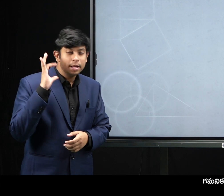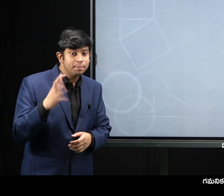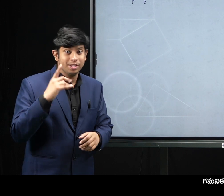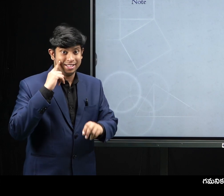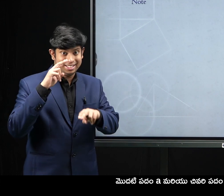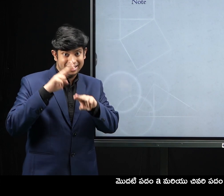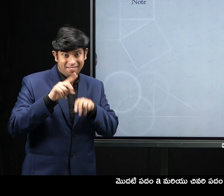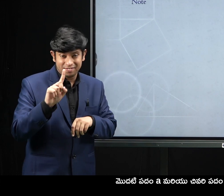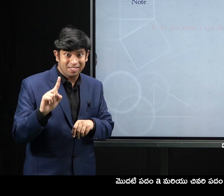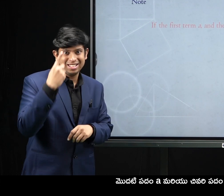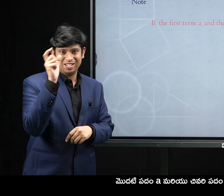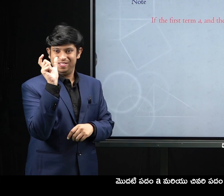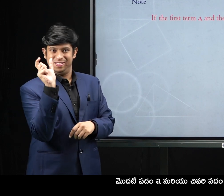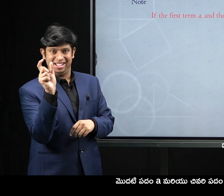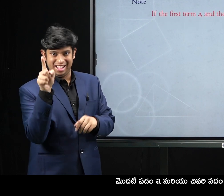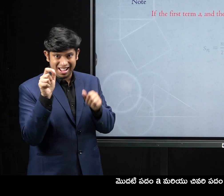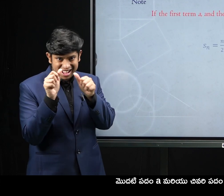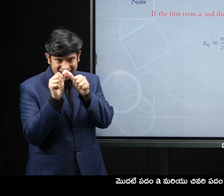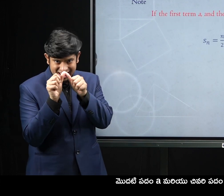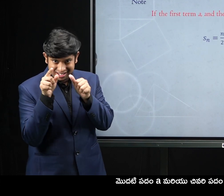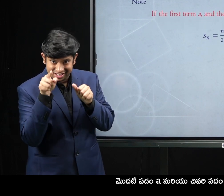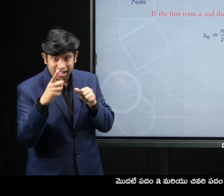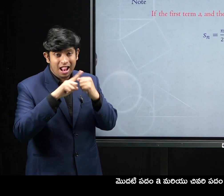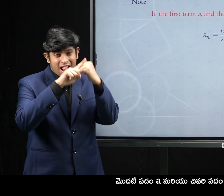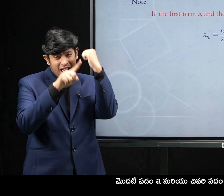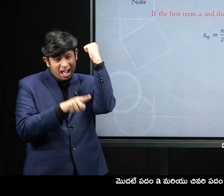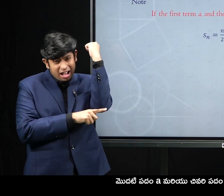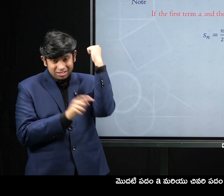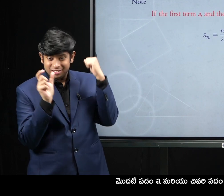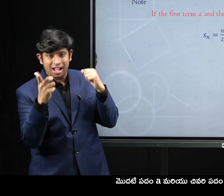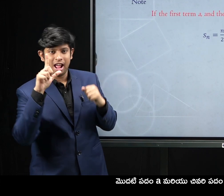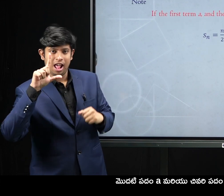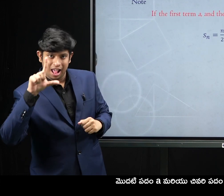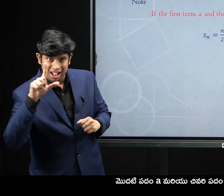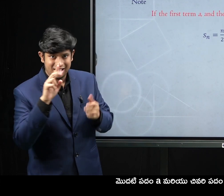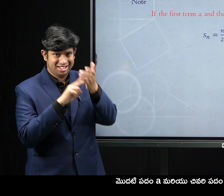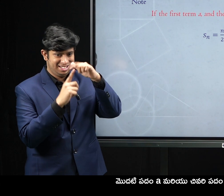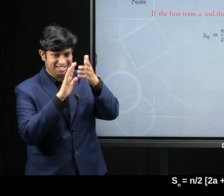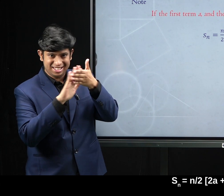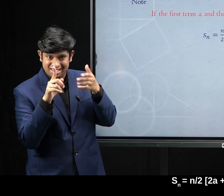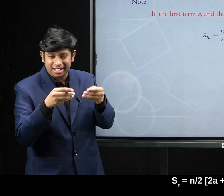గమనిక: మొదటి పదం A మరియు చివరి పదం nth టర్మ్ ఇచ్చినట్లయితే Sn